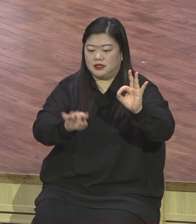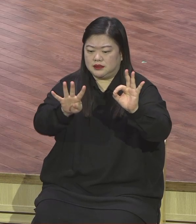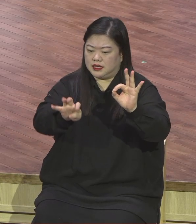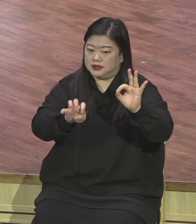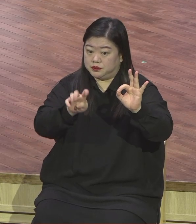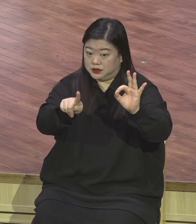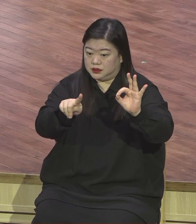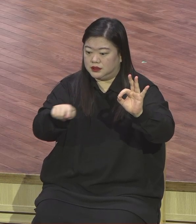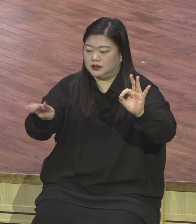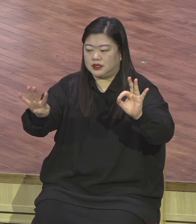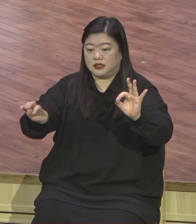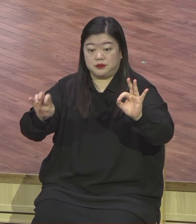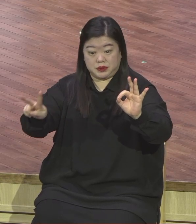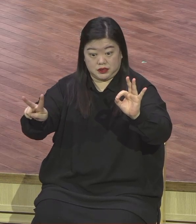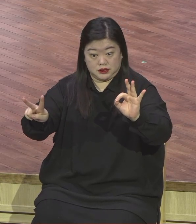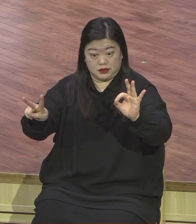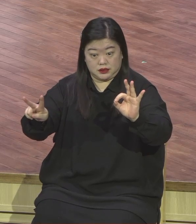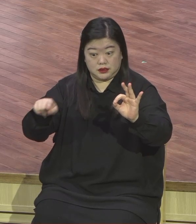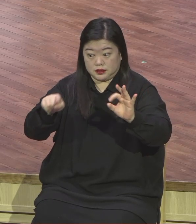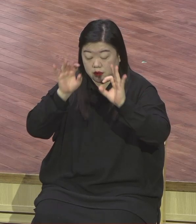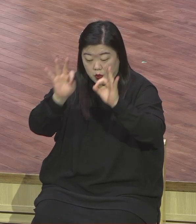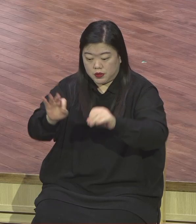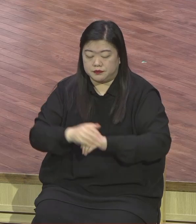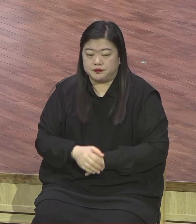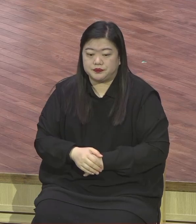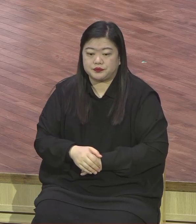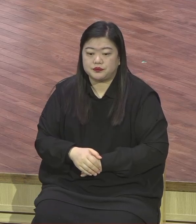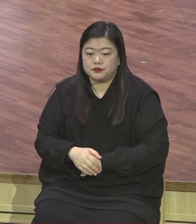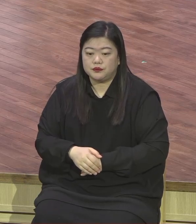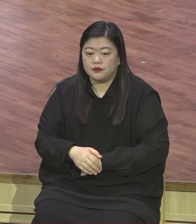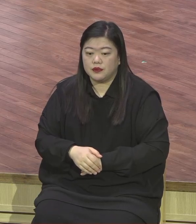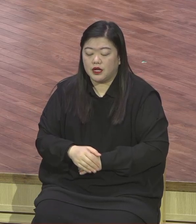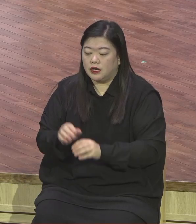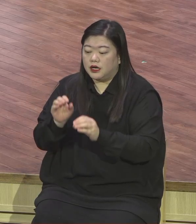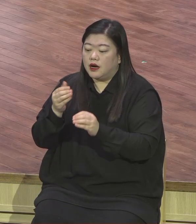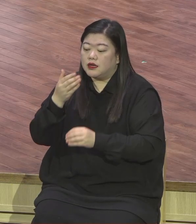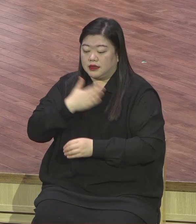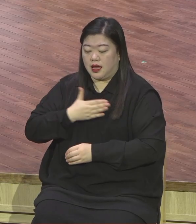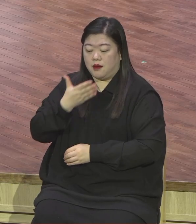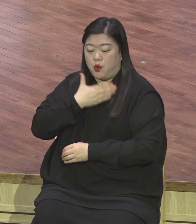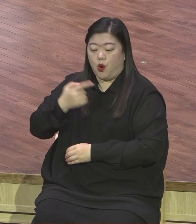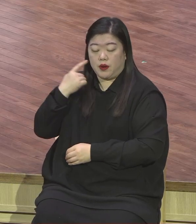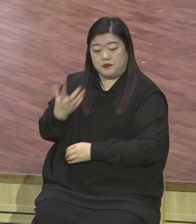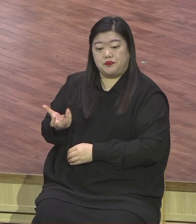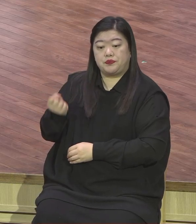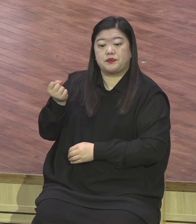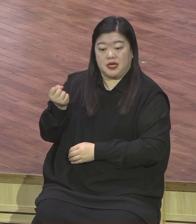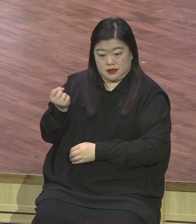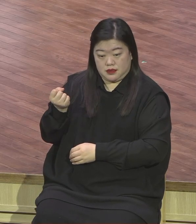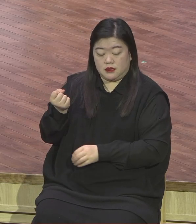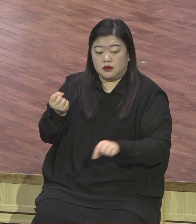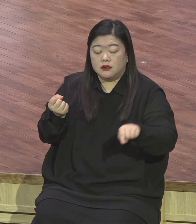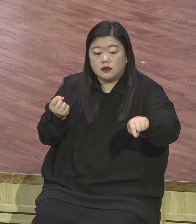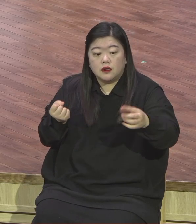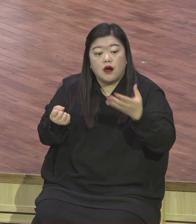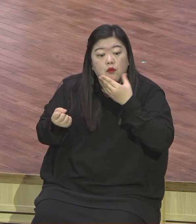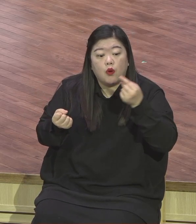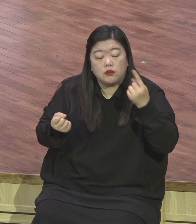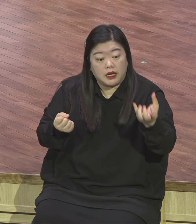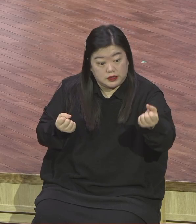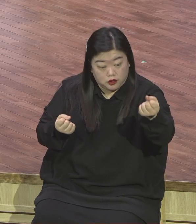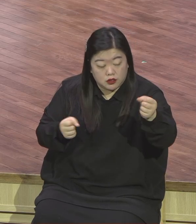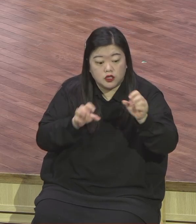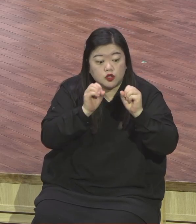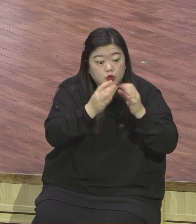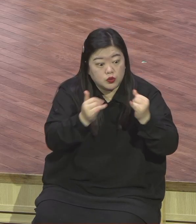예수님께서 복음 가지고 전도자를 도우면 그것이 뭐예요 냉수 한 그릇 주는 것이